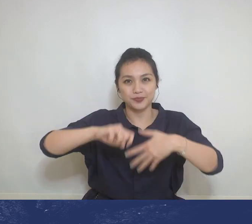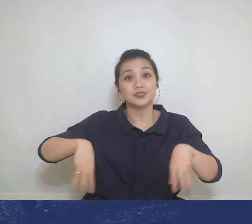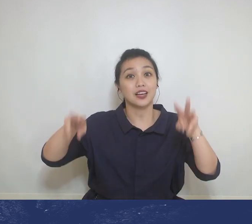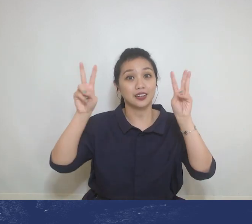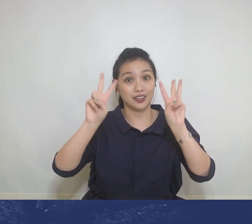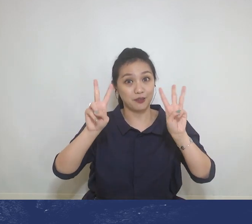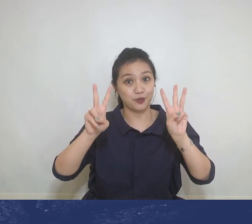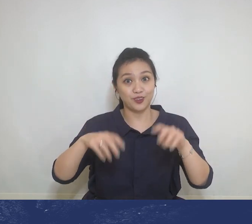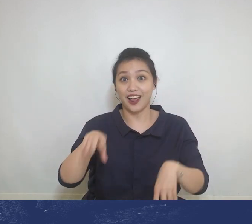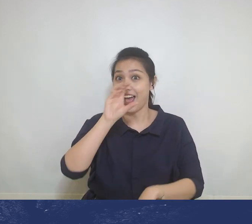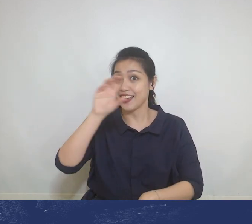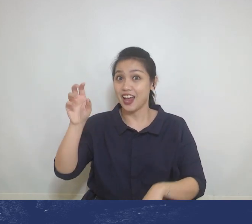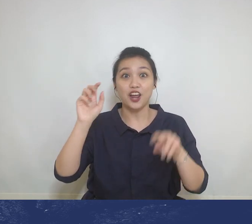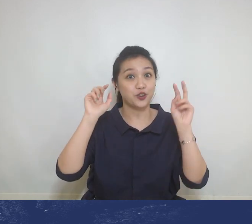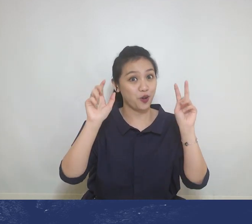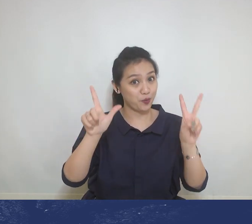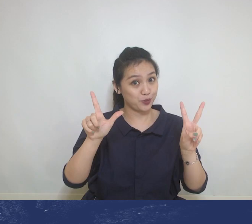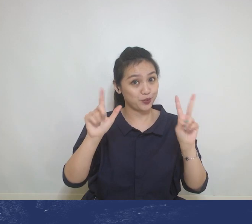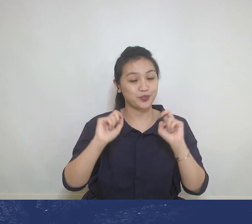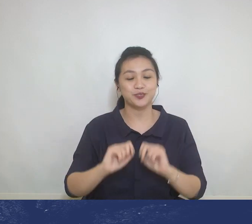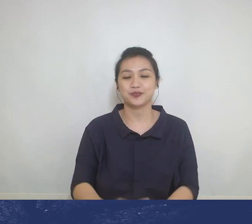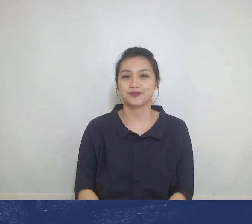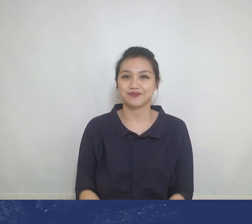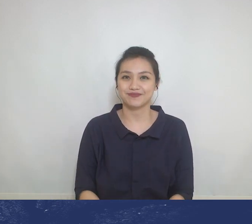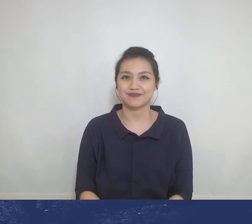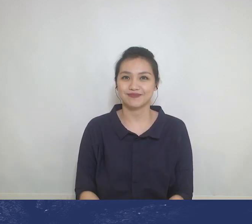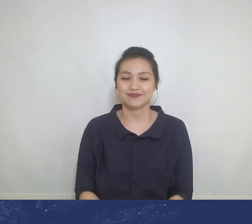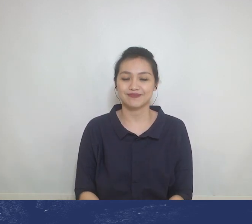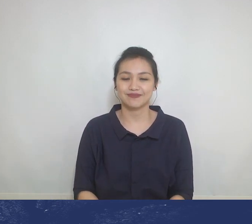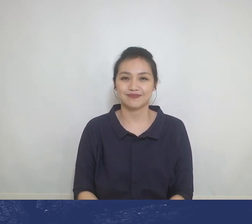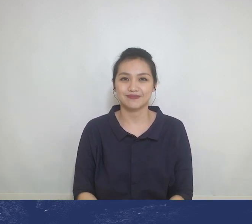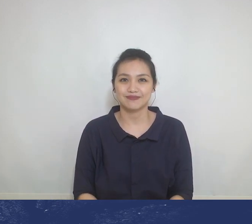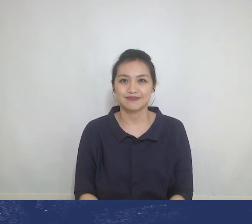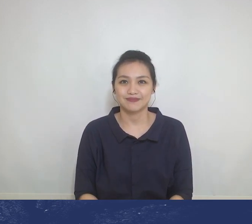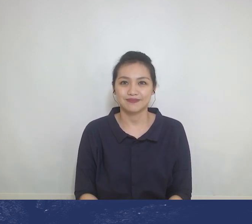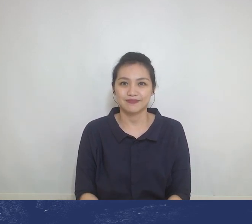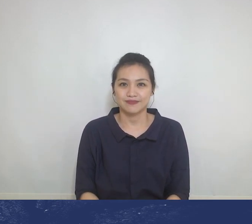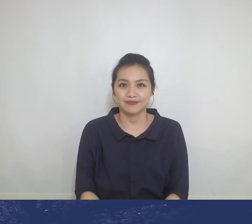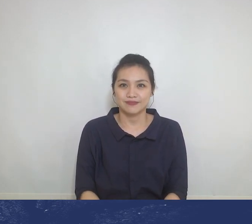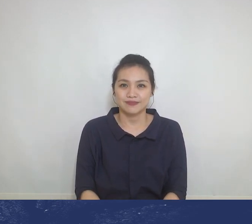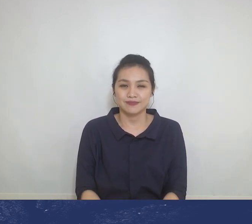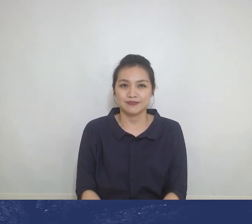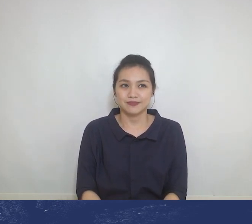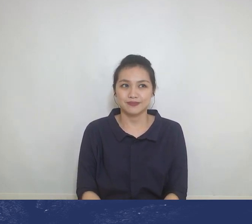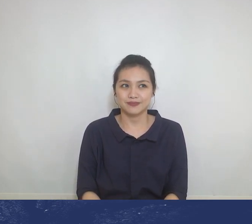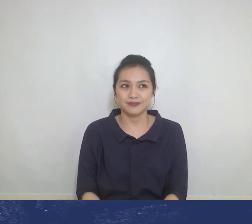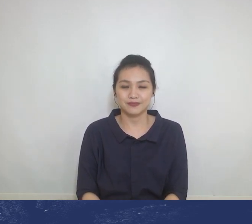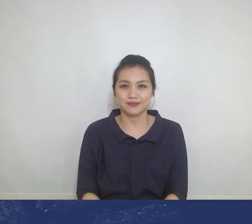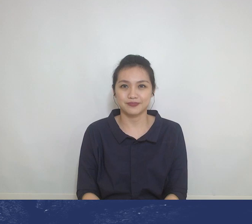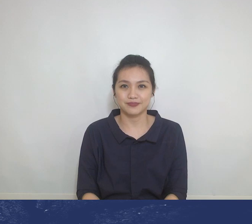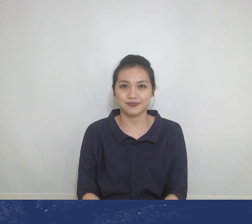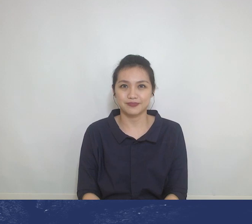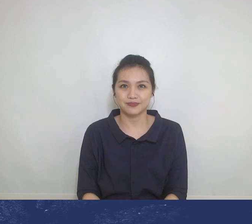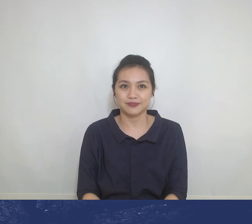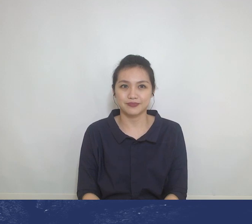Kejadian 32 ayat 27. Bertanyalah orang itu kepadanya, siapakah namamu? Sahutnya,